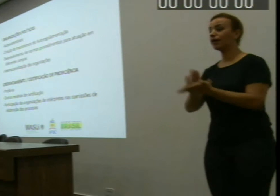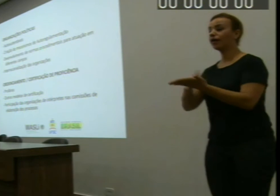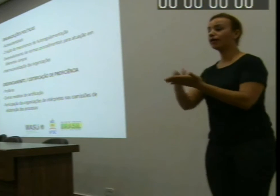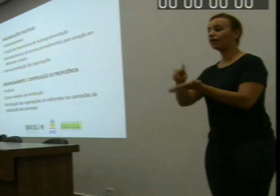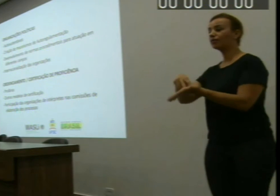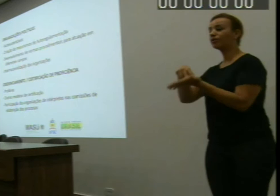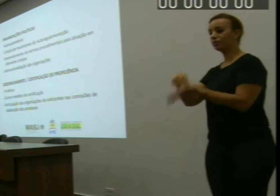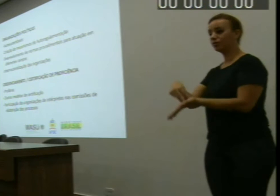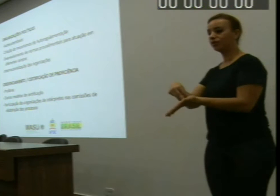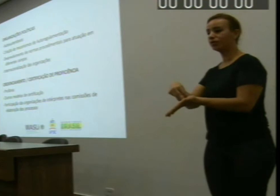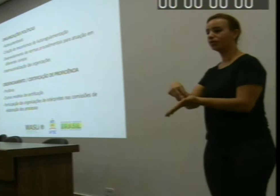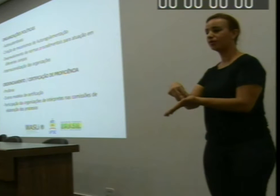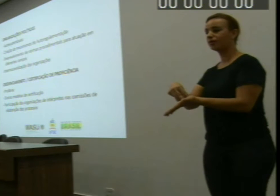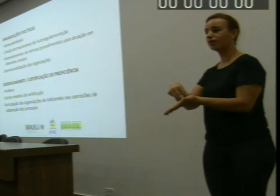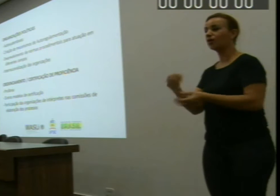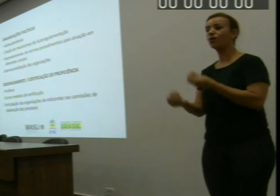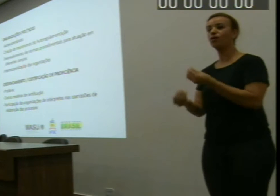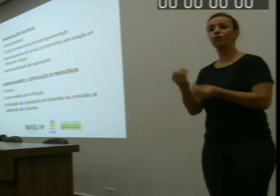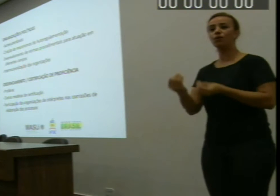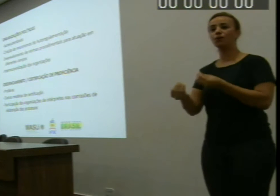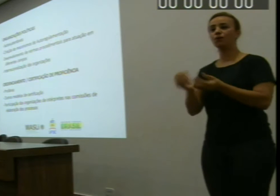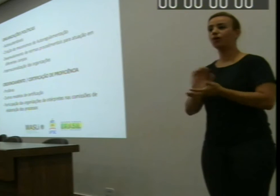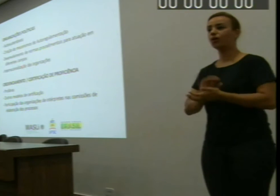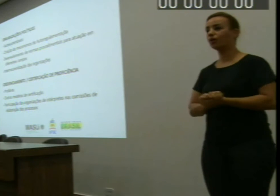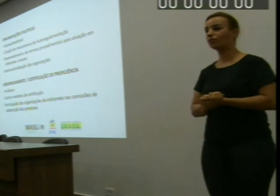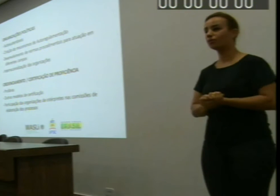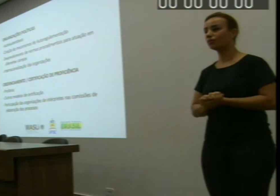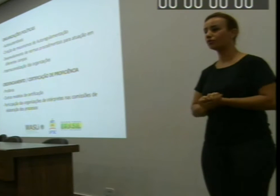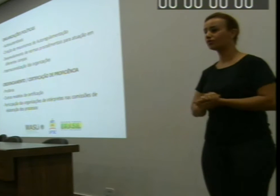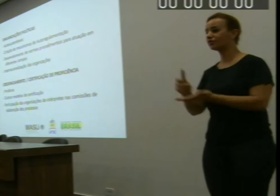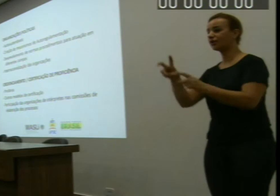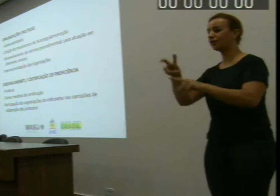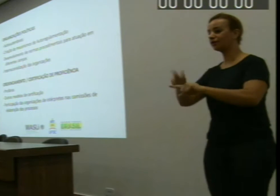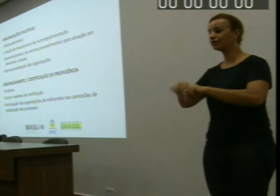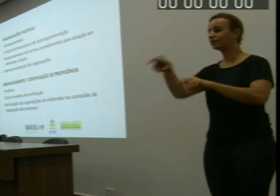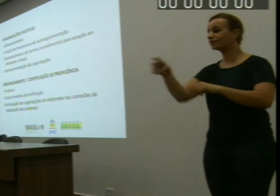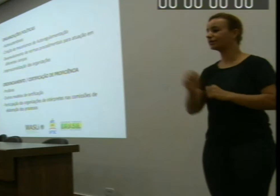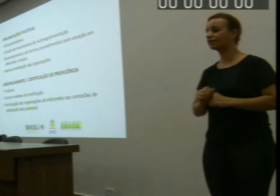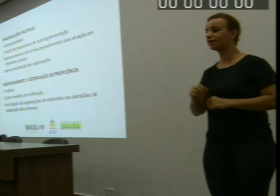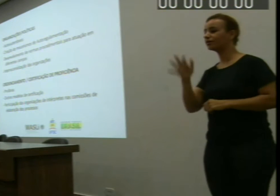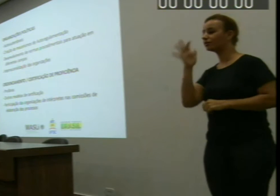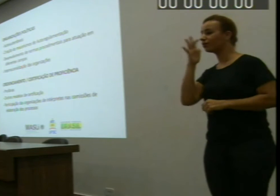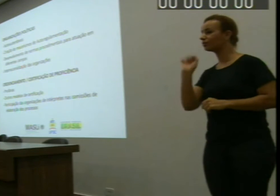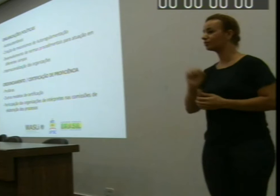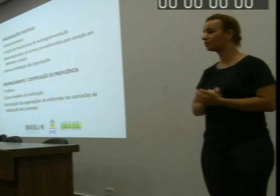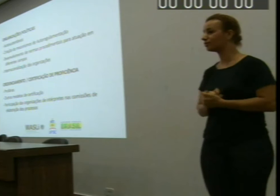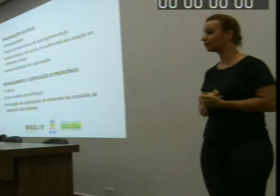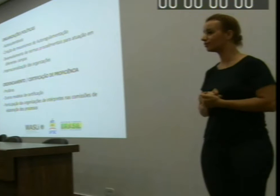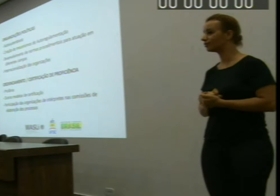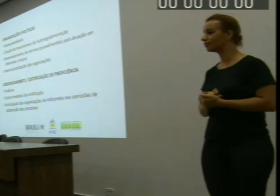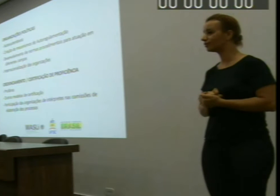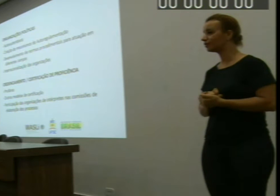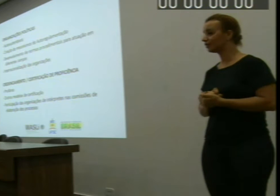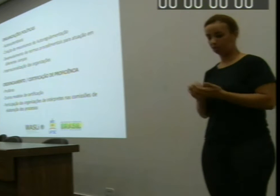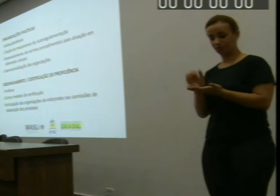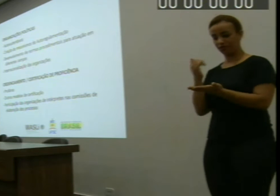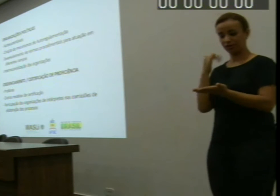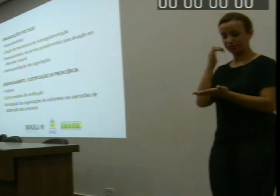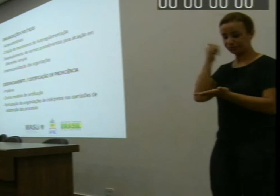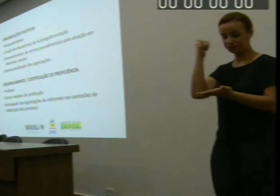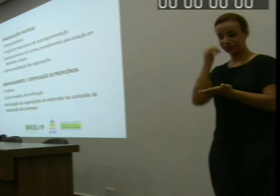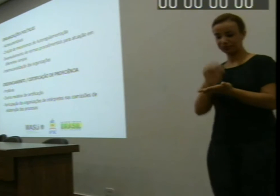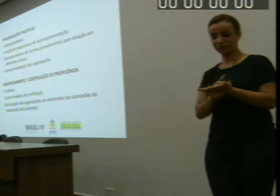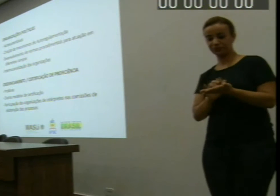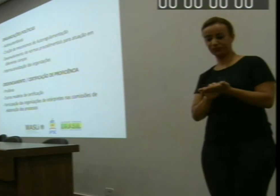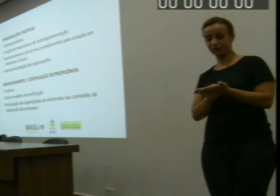os intérpretes enquanto estão ali sentados enquanto uma colega trabalha o outro está sentado que que ele faz ele navega no celular no